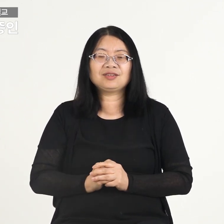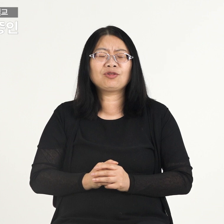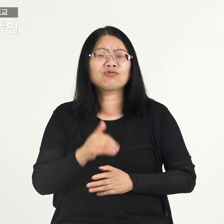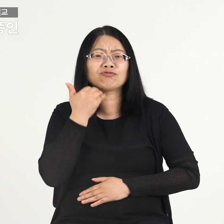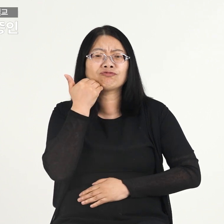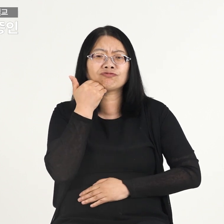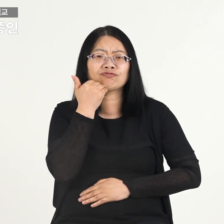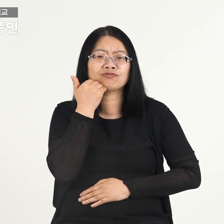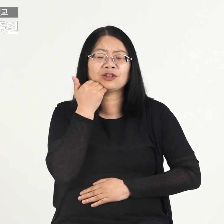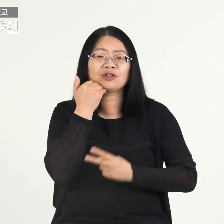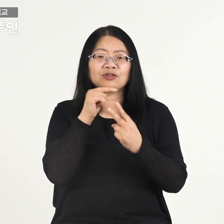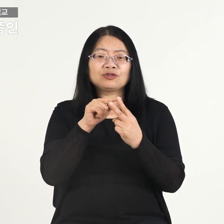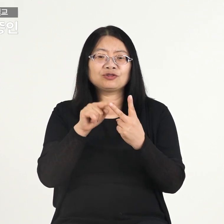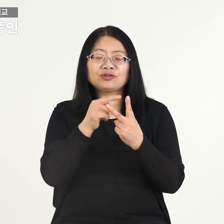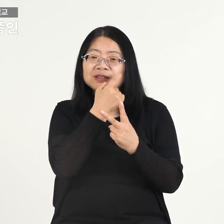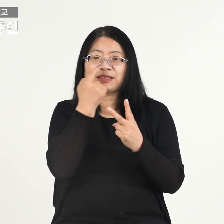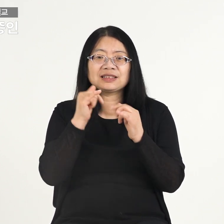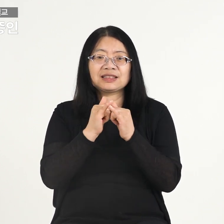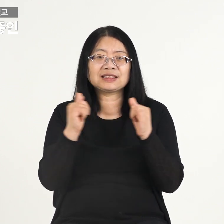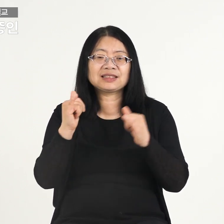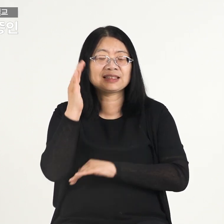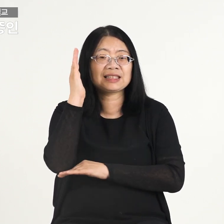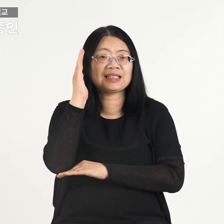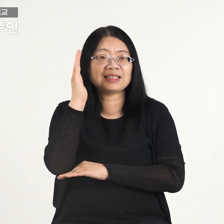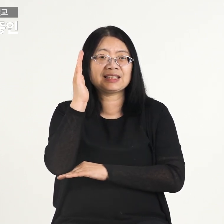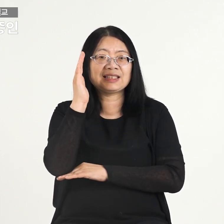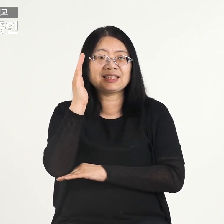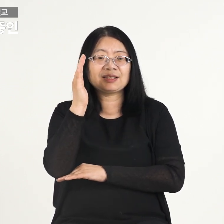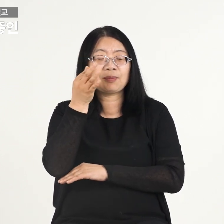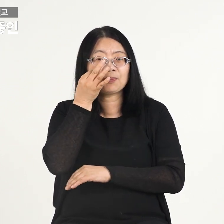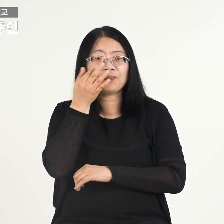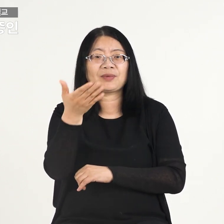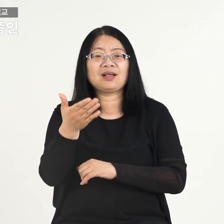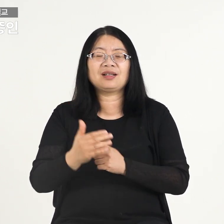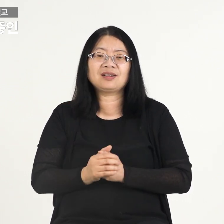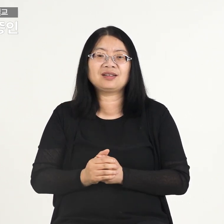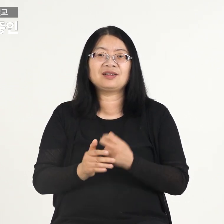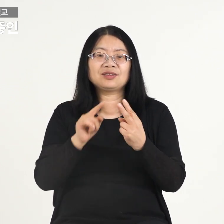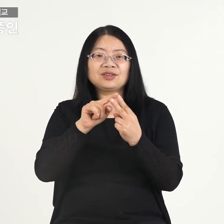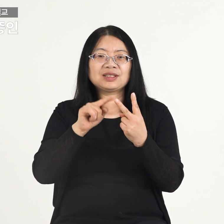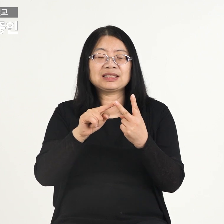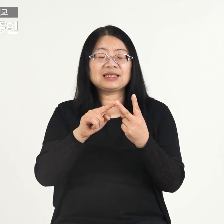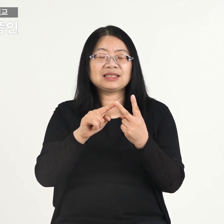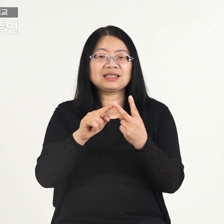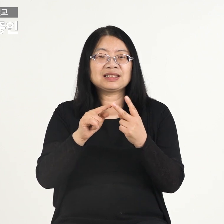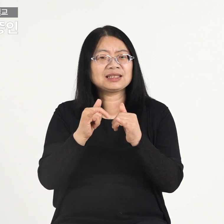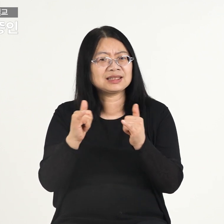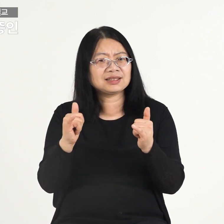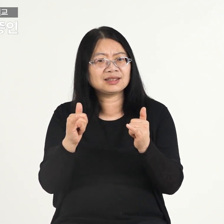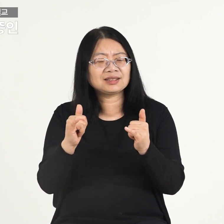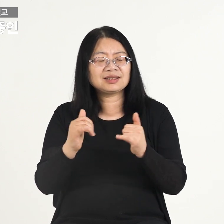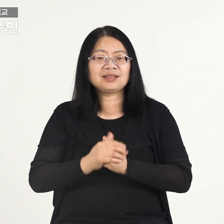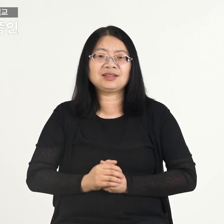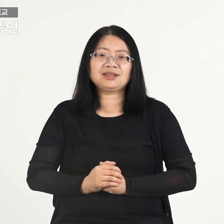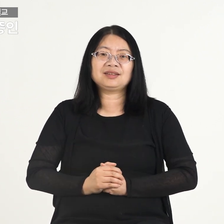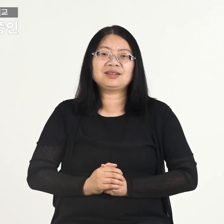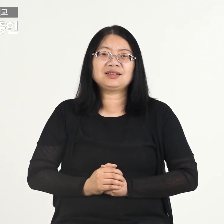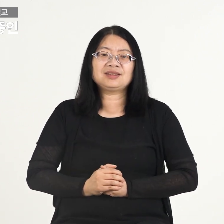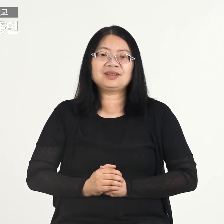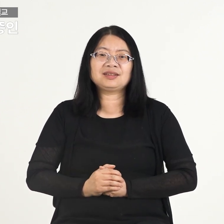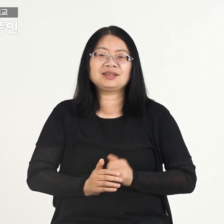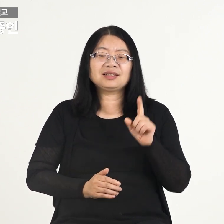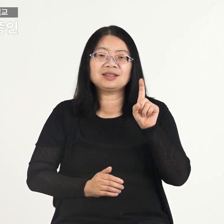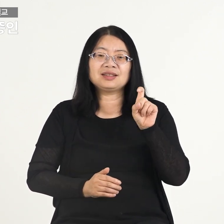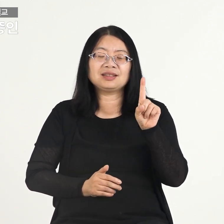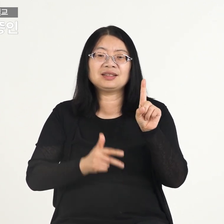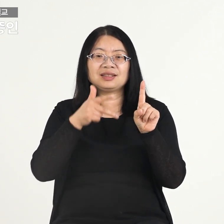누구냐 그 말이에요. 두 증인의 이야기로 이제 본격적으로 들어가겠습니다. 두 증인. 자, 우리